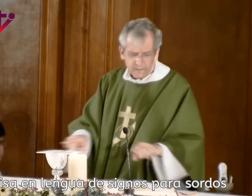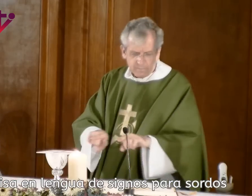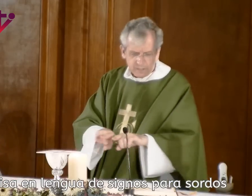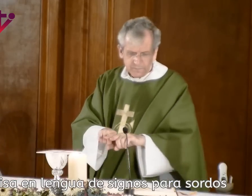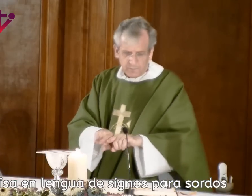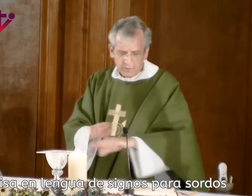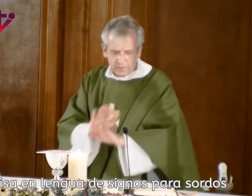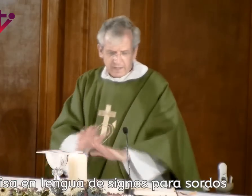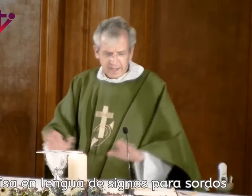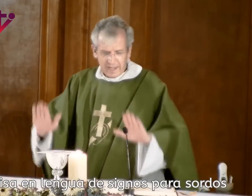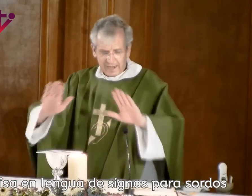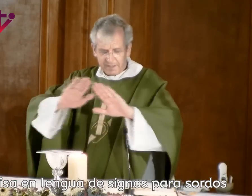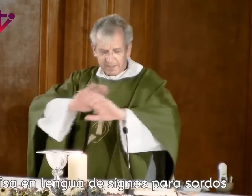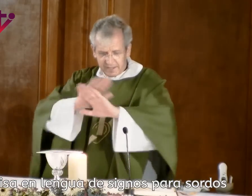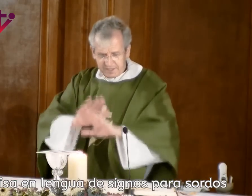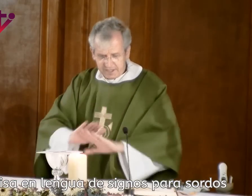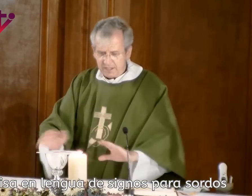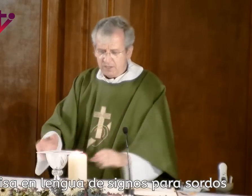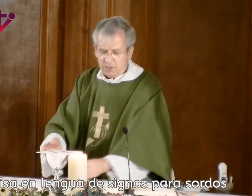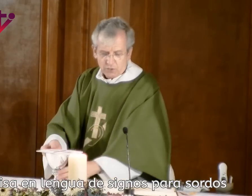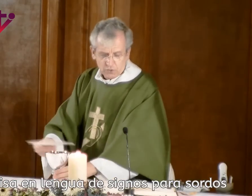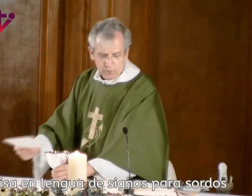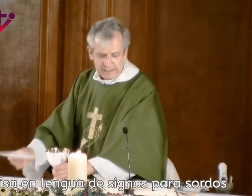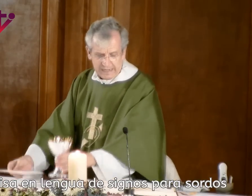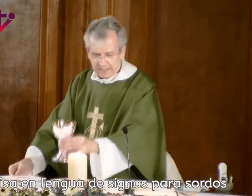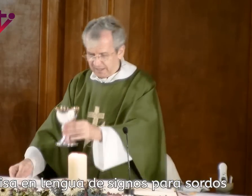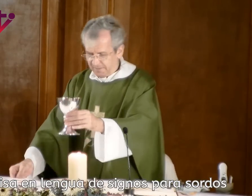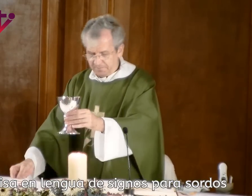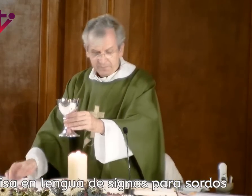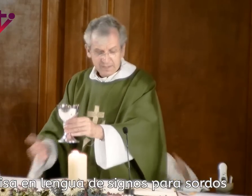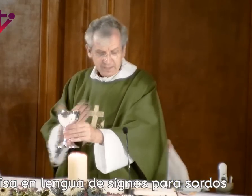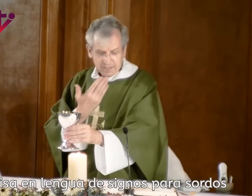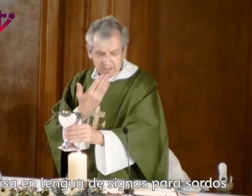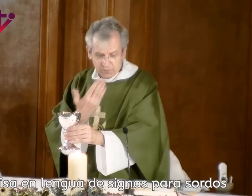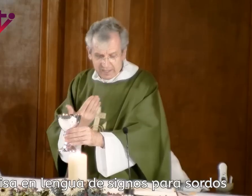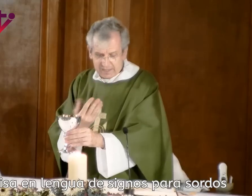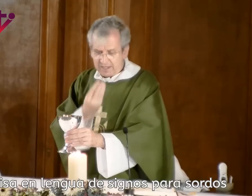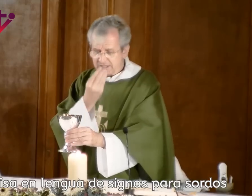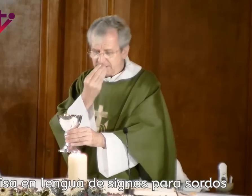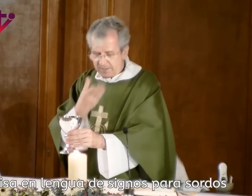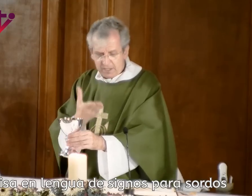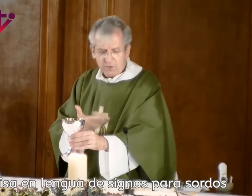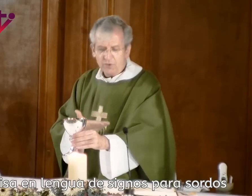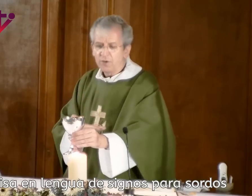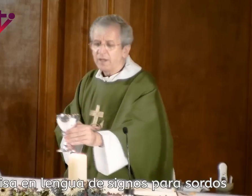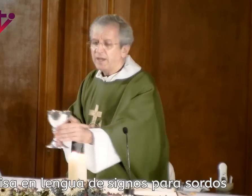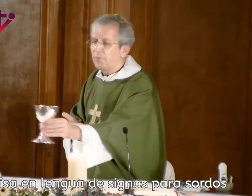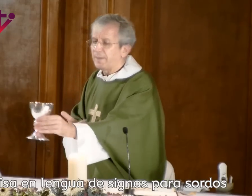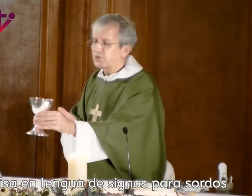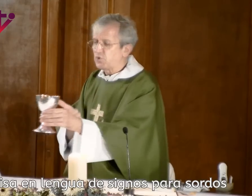Del mismo modo, acabada la cena, tomó el cáliz y dando gracias te bendijo y lo pasó